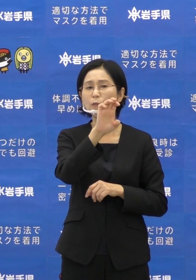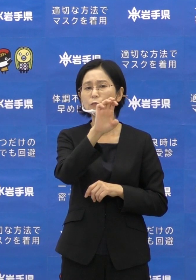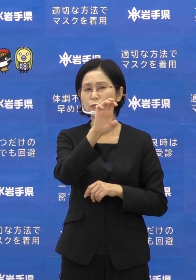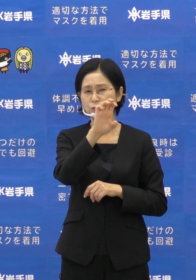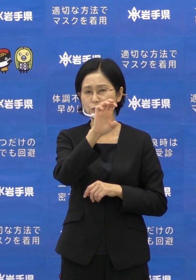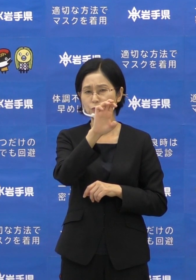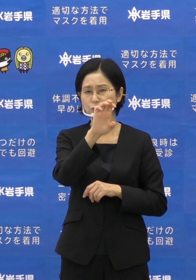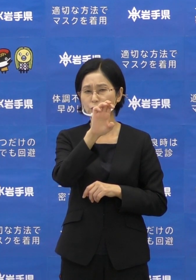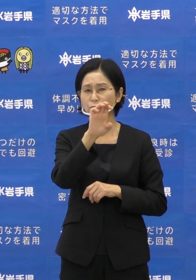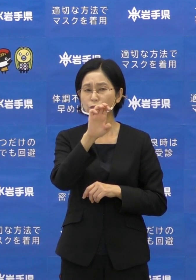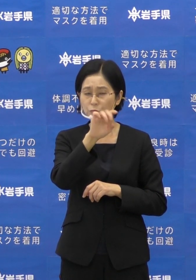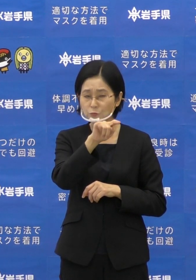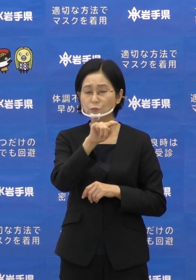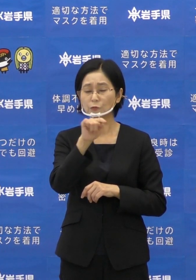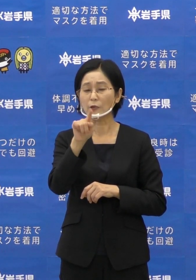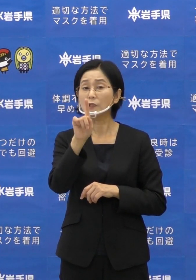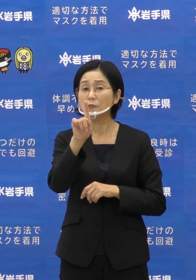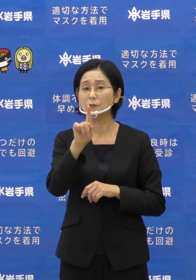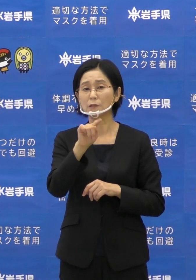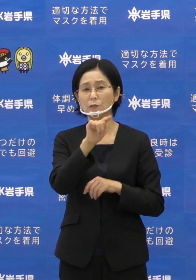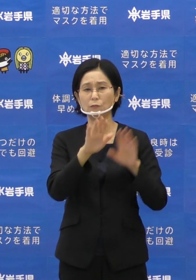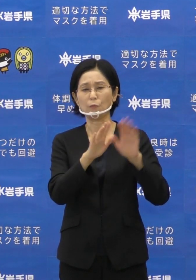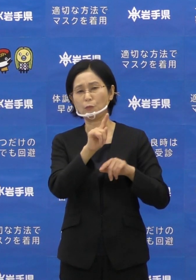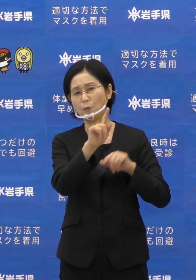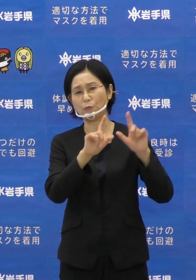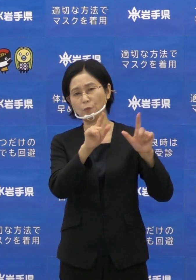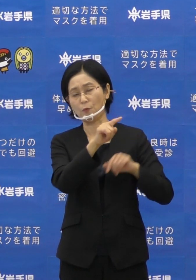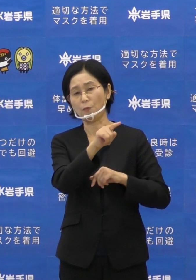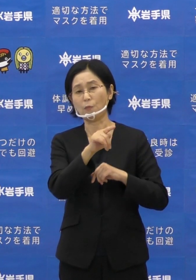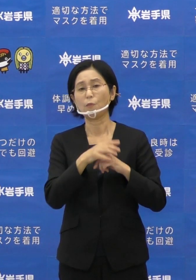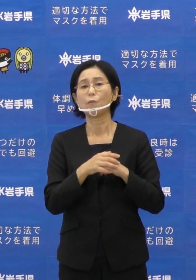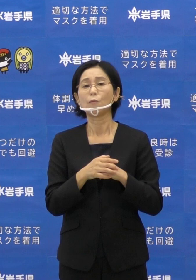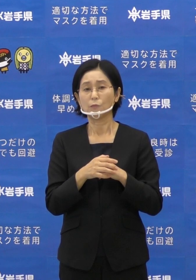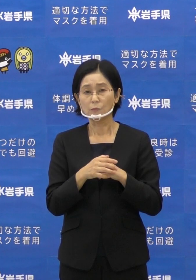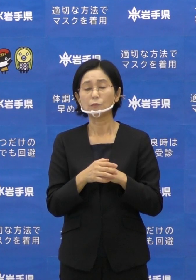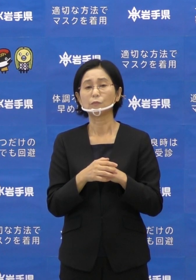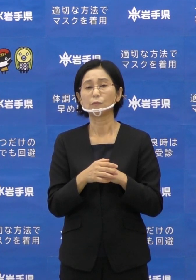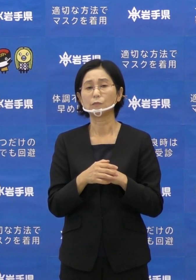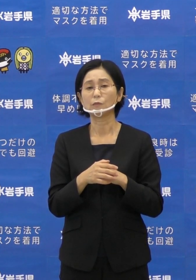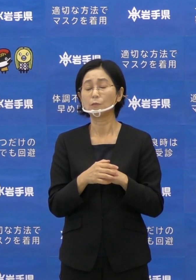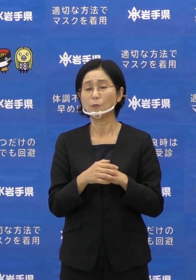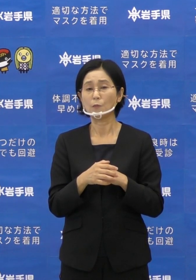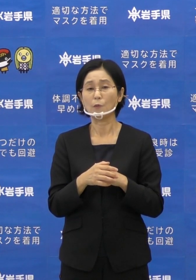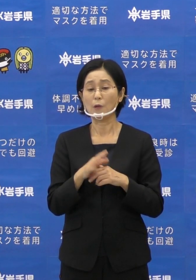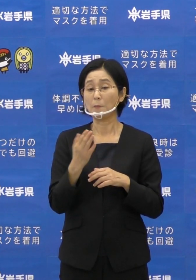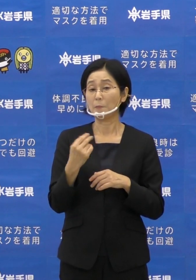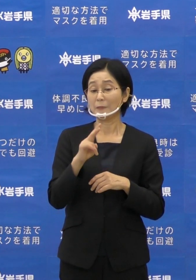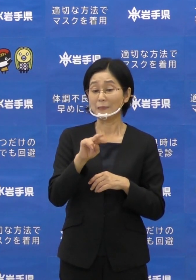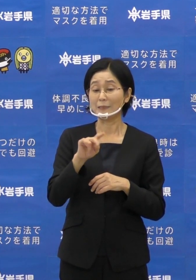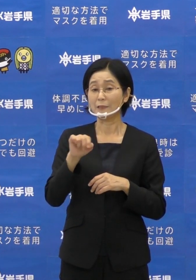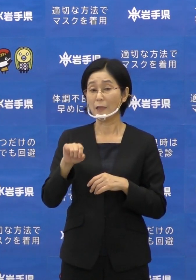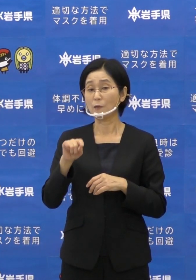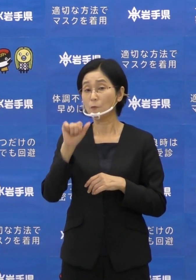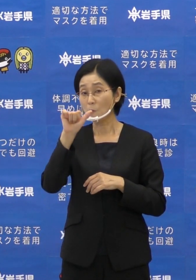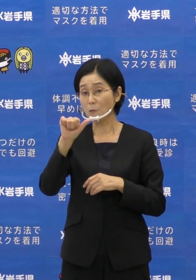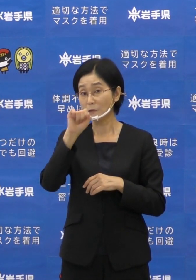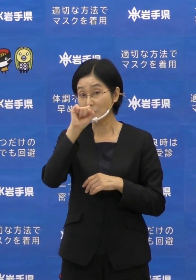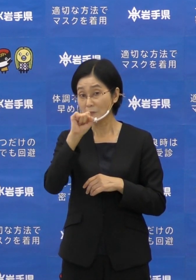昨日の時点で 240.1 ですよね。あるべき姿の100倍ぐらいのリスク、